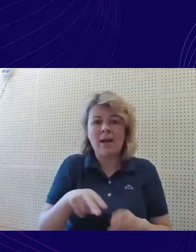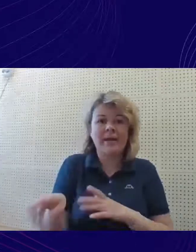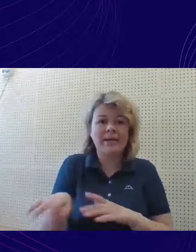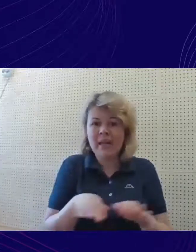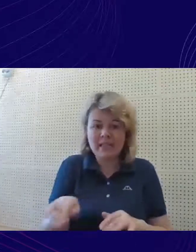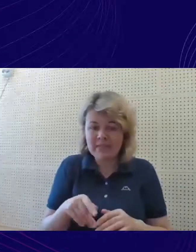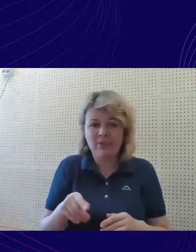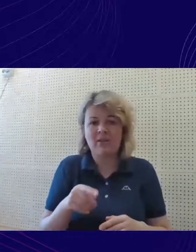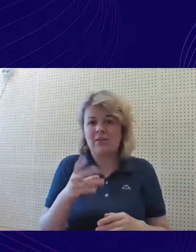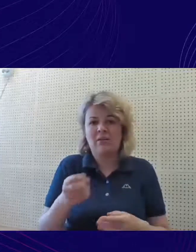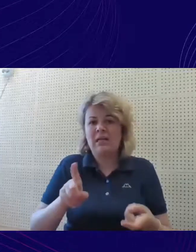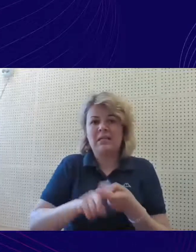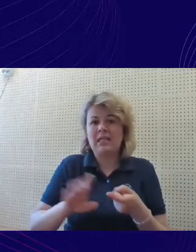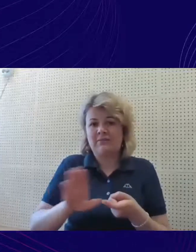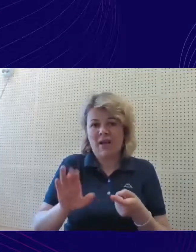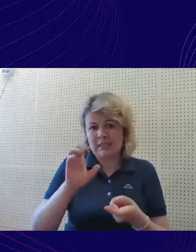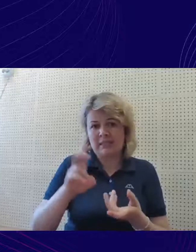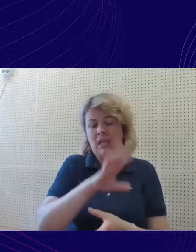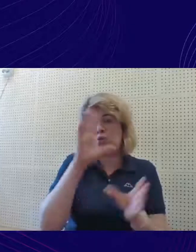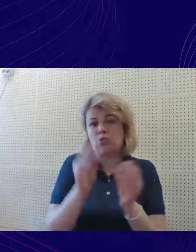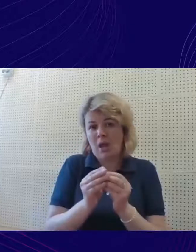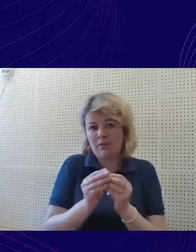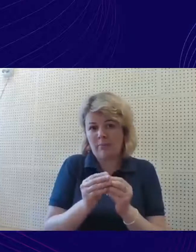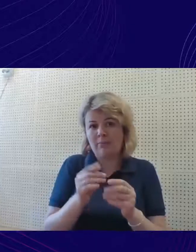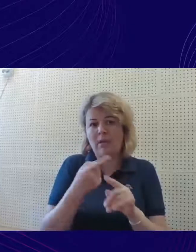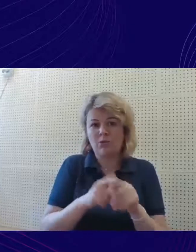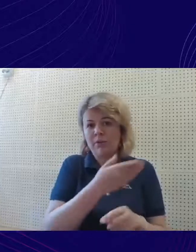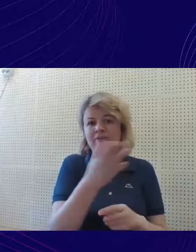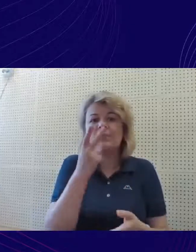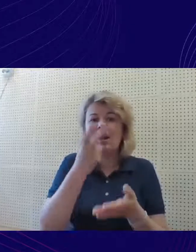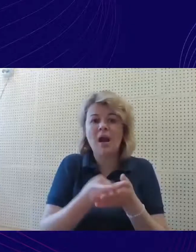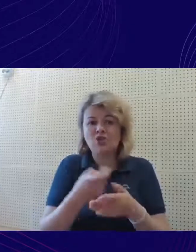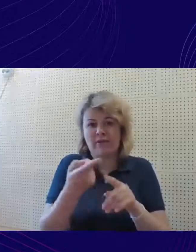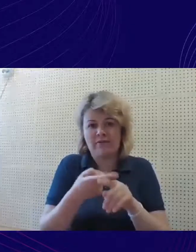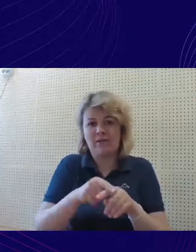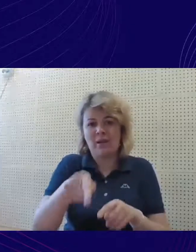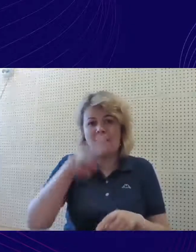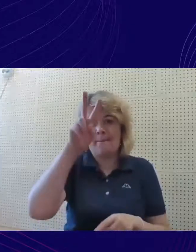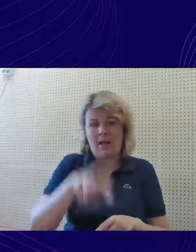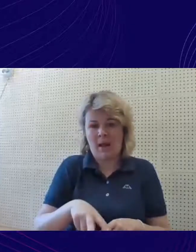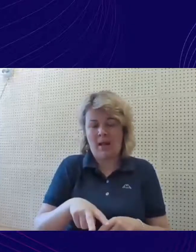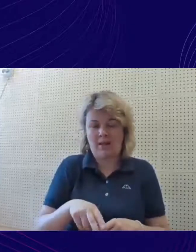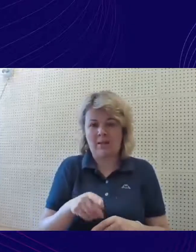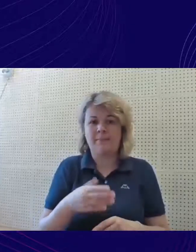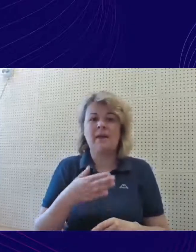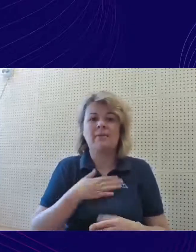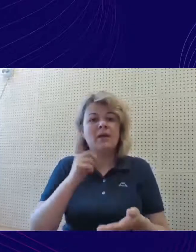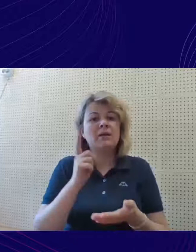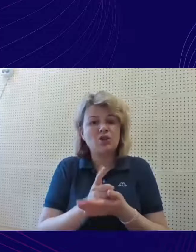другим действием, которое ты в параллель показываешь. То есть мы должны найти точку